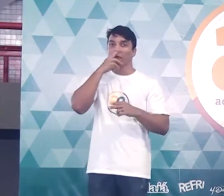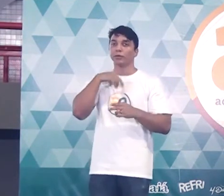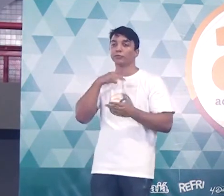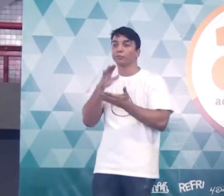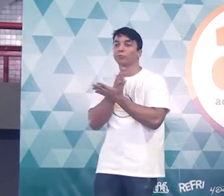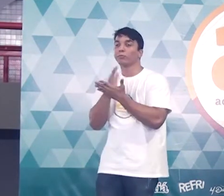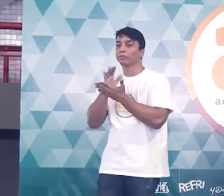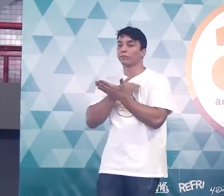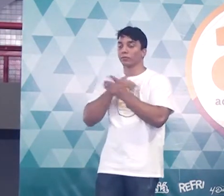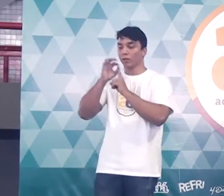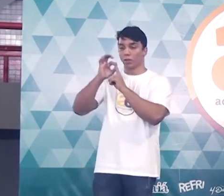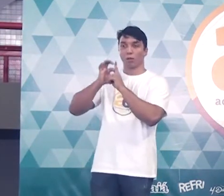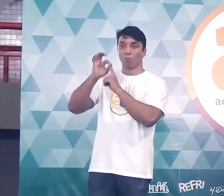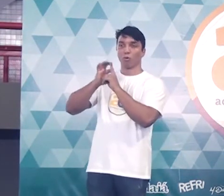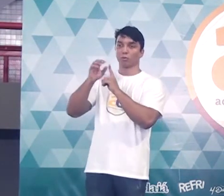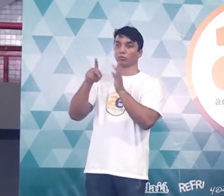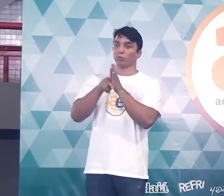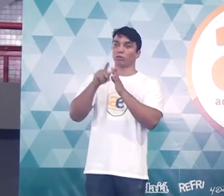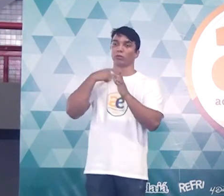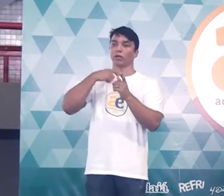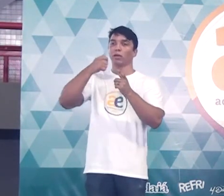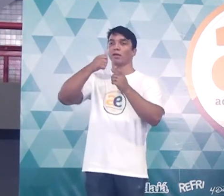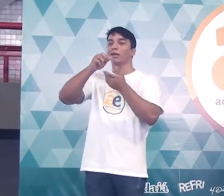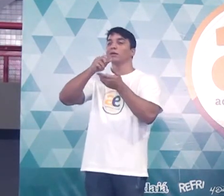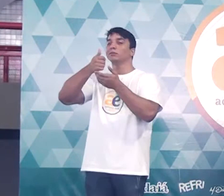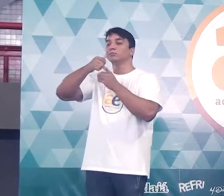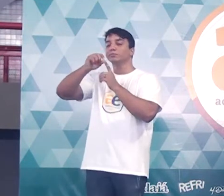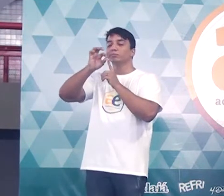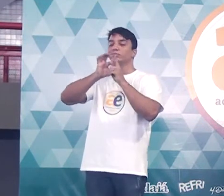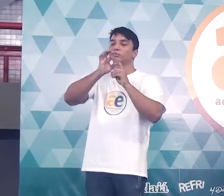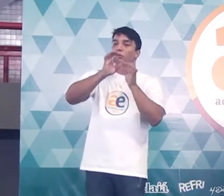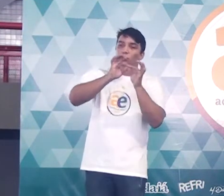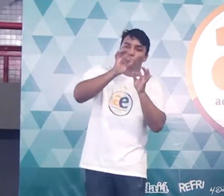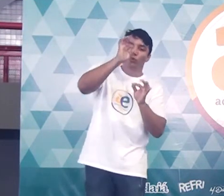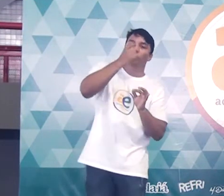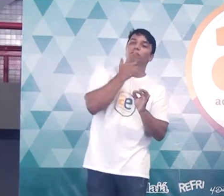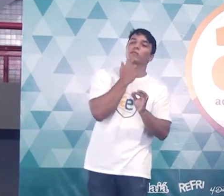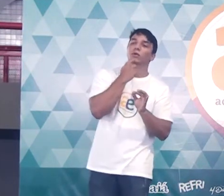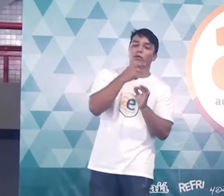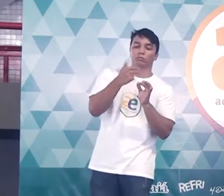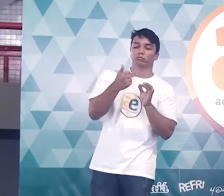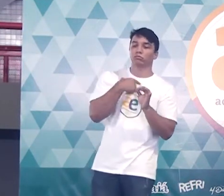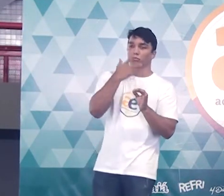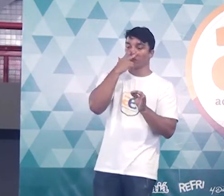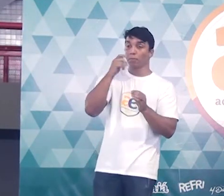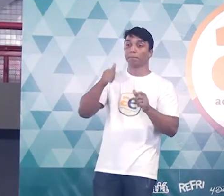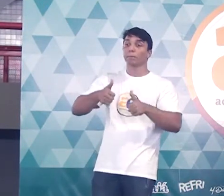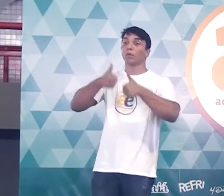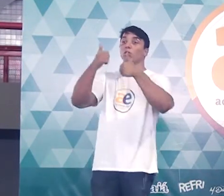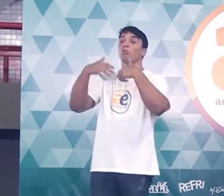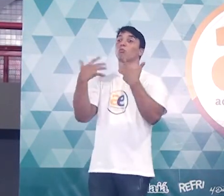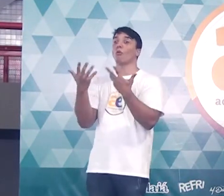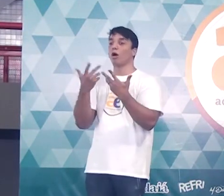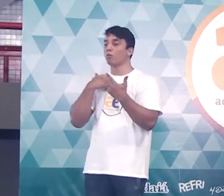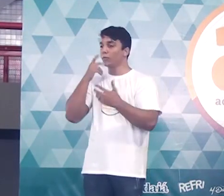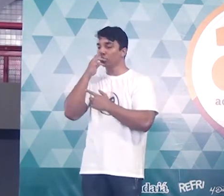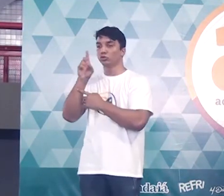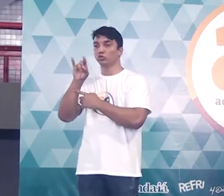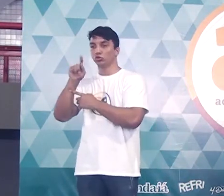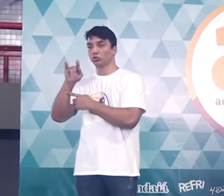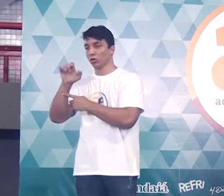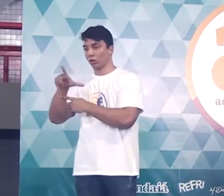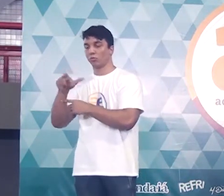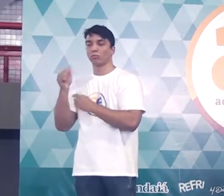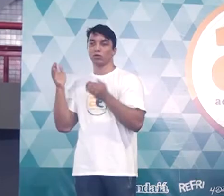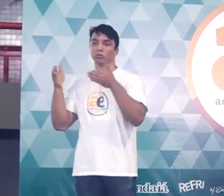de um termômetro analógico é menos confiável do que a leitura de um termômetro digital. Mas os dois medem do mesmo jeito,